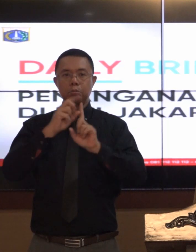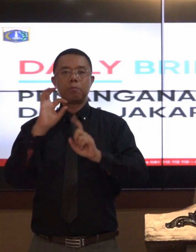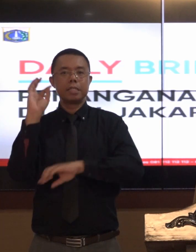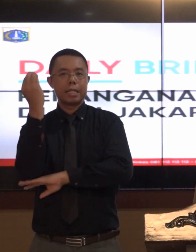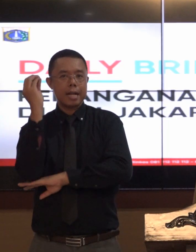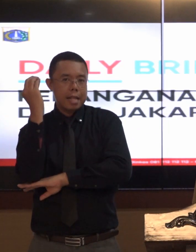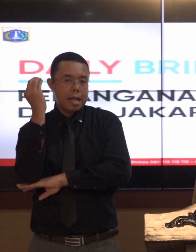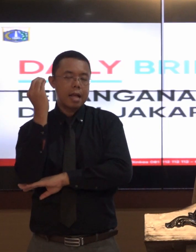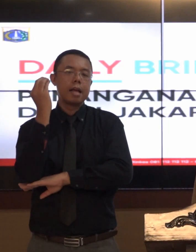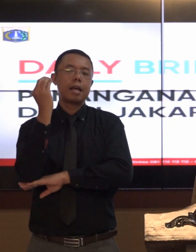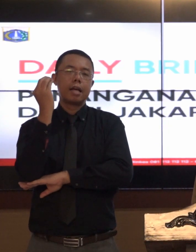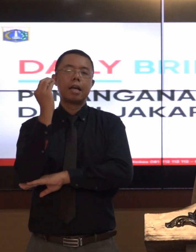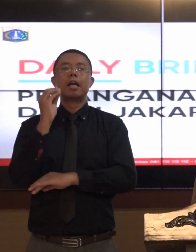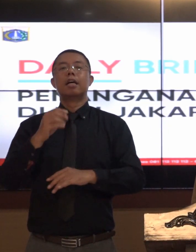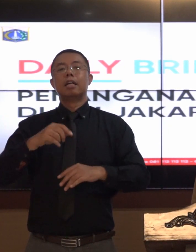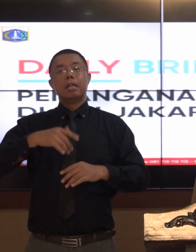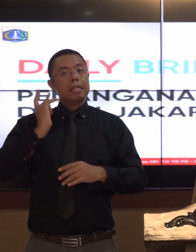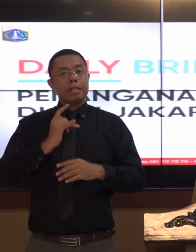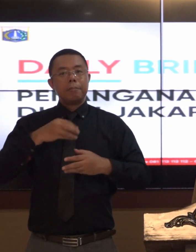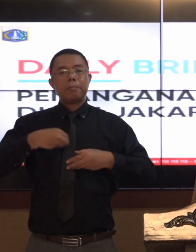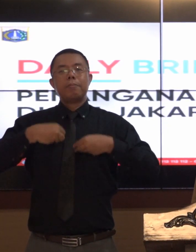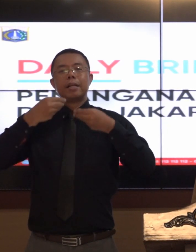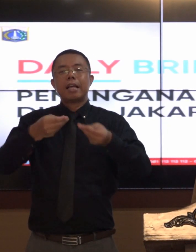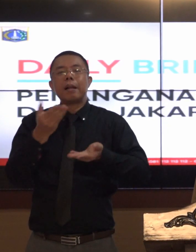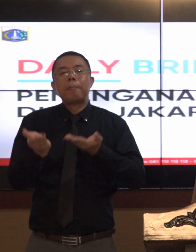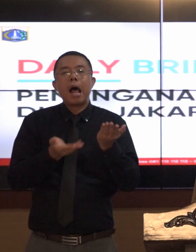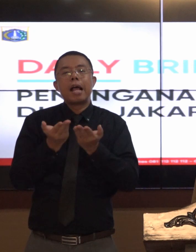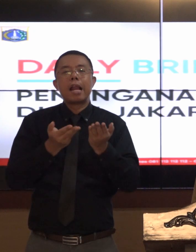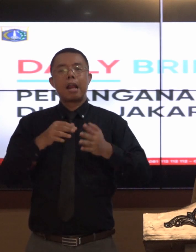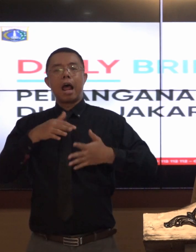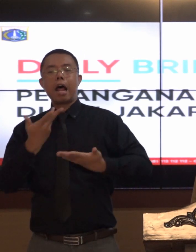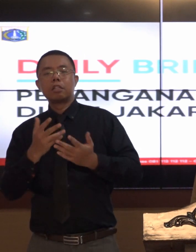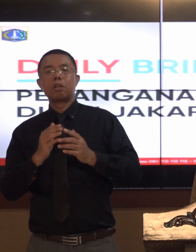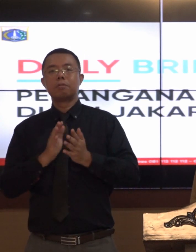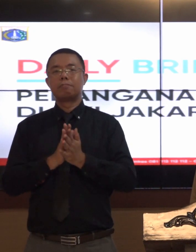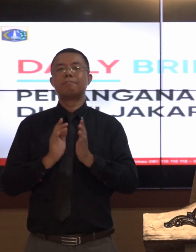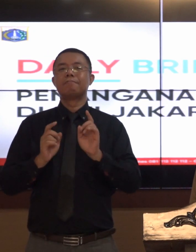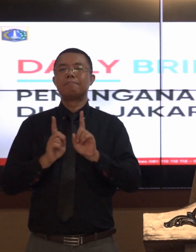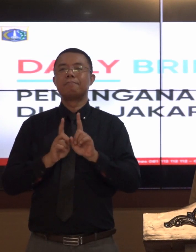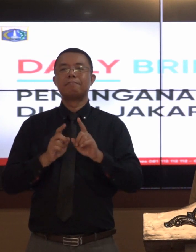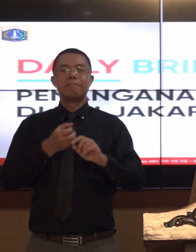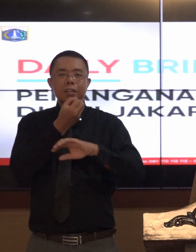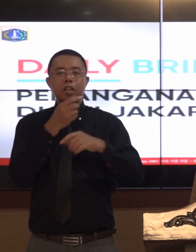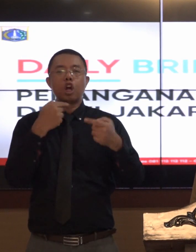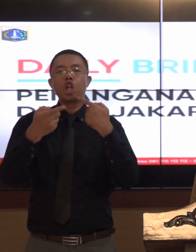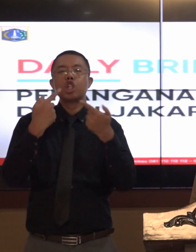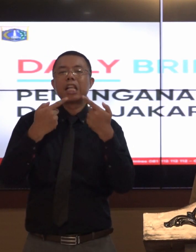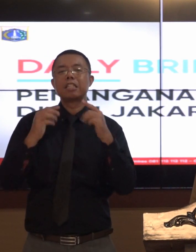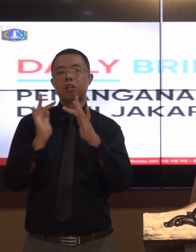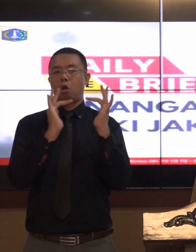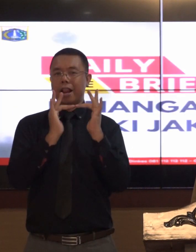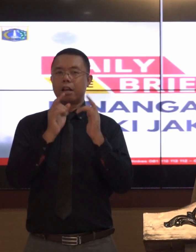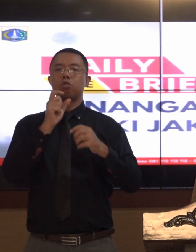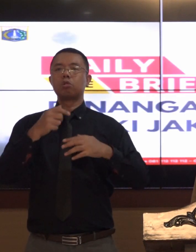DKI Jakarta masih terus memberikan pendampingan psikososial secara online kepada petugas kesehatan maupun